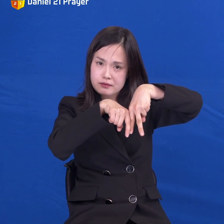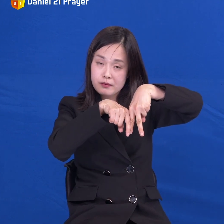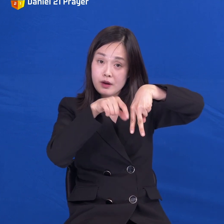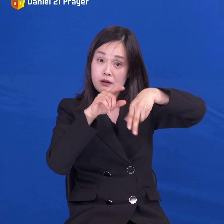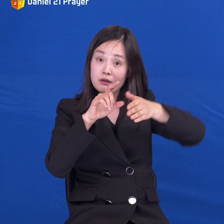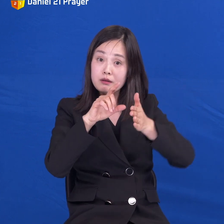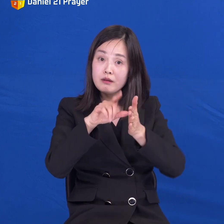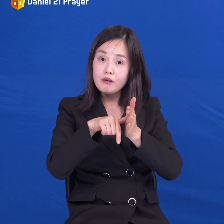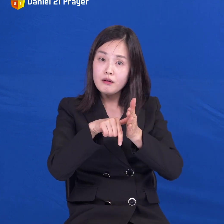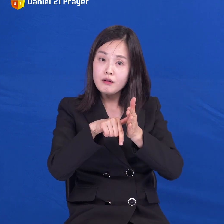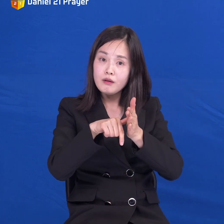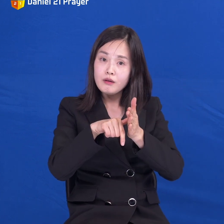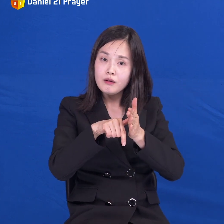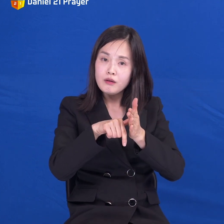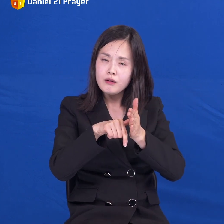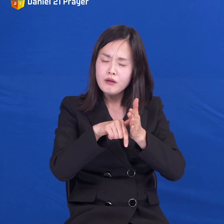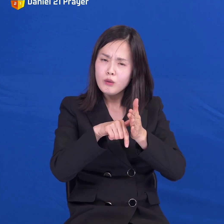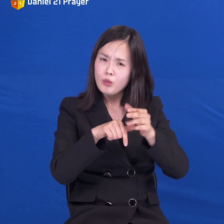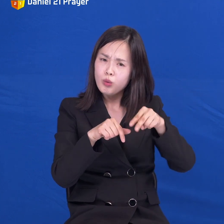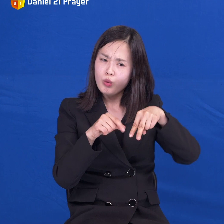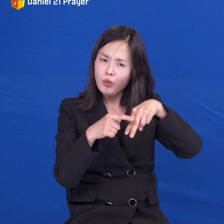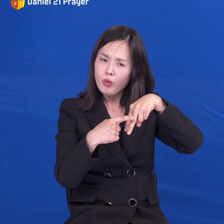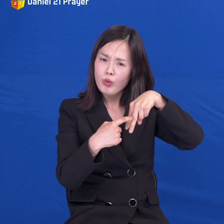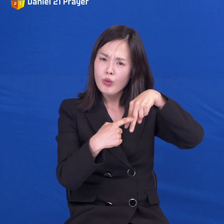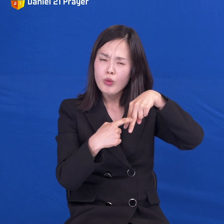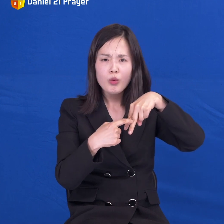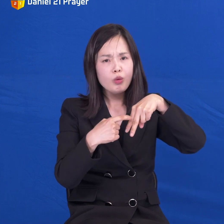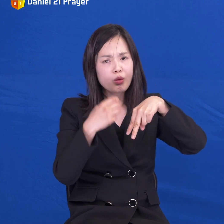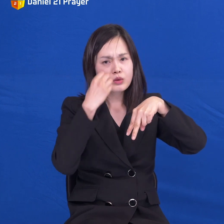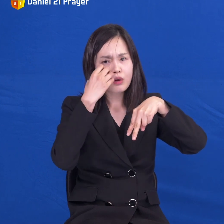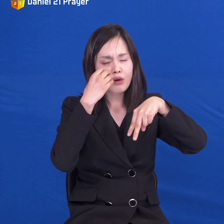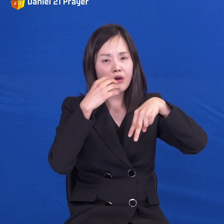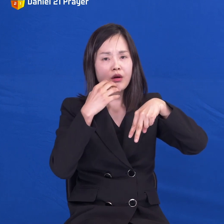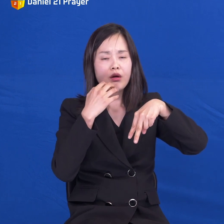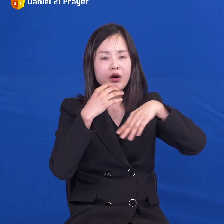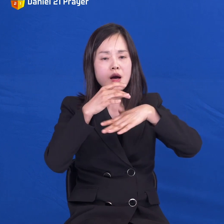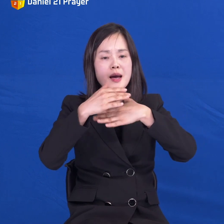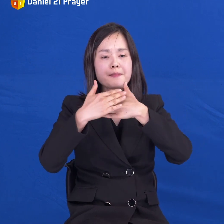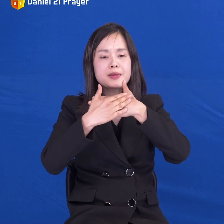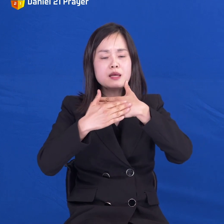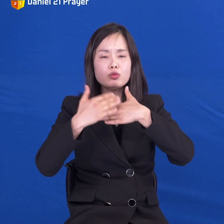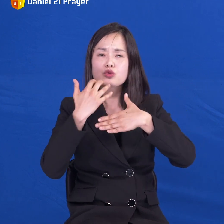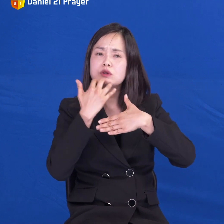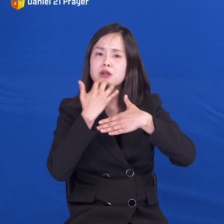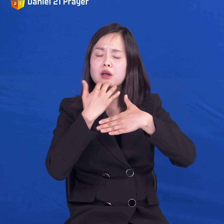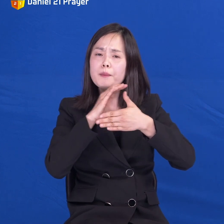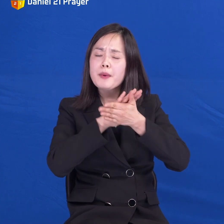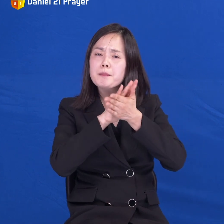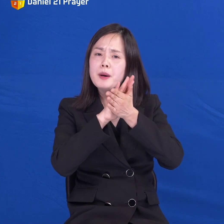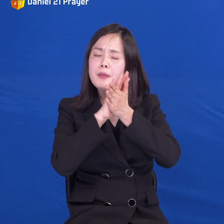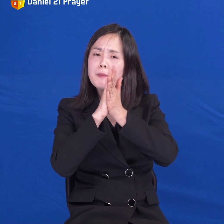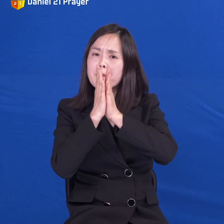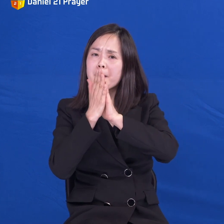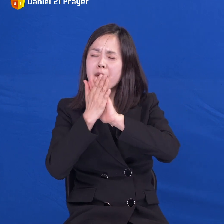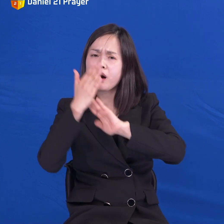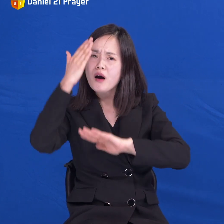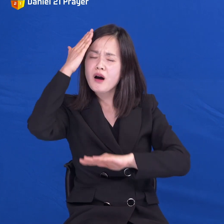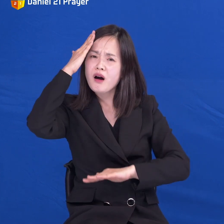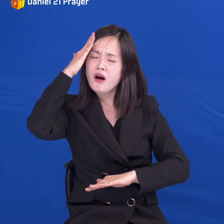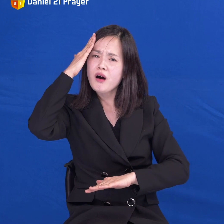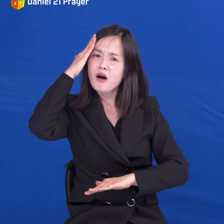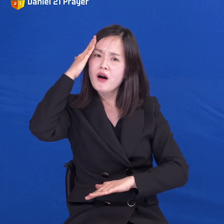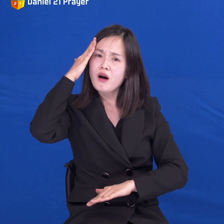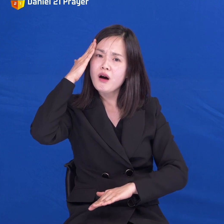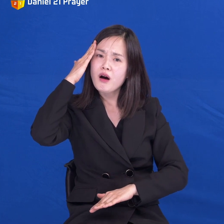말랑말랑해지면서 새파래져요. 아, 멍들었나 보다. 근데 점점 까매져요. 그래서 10일